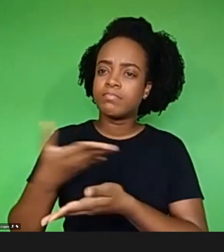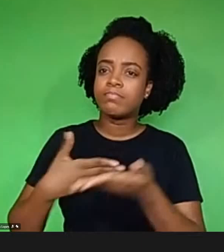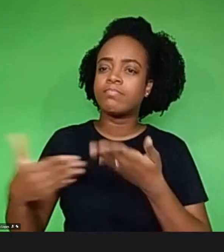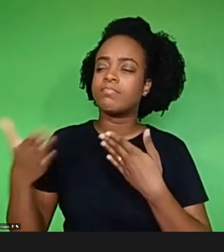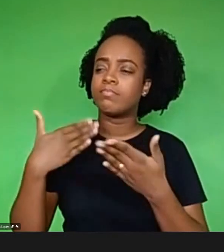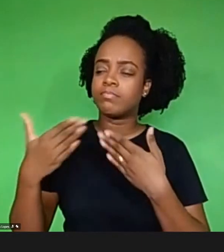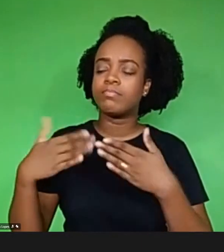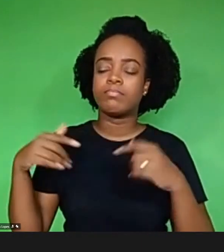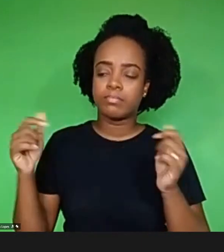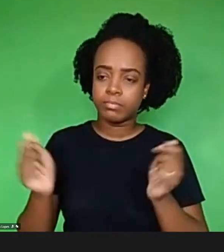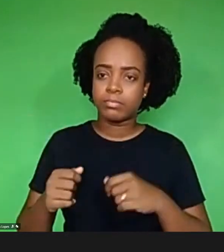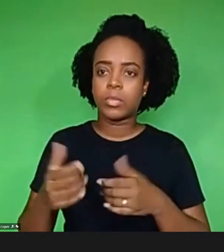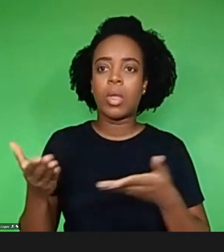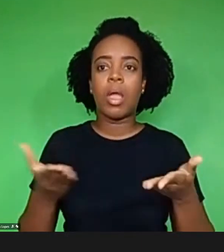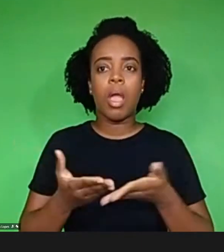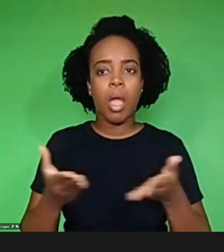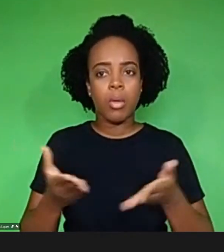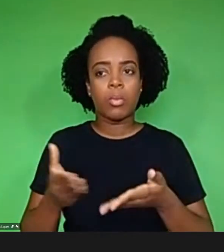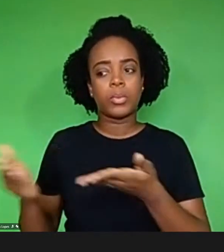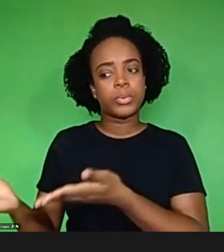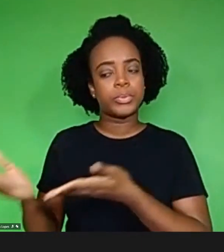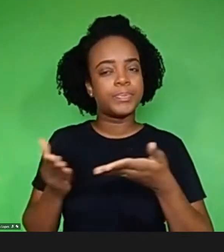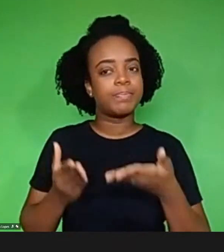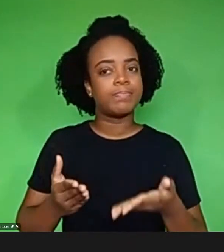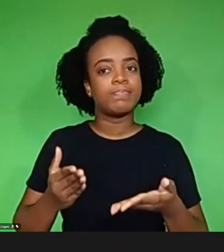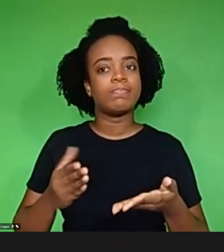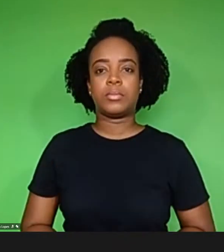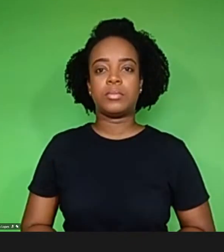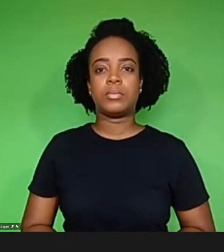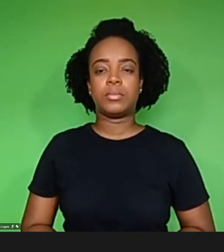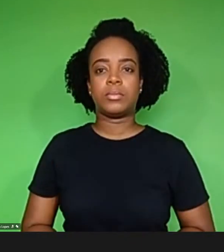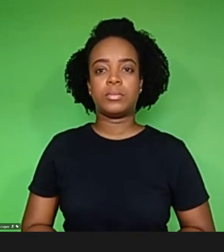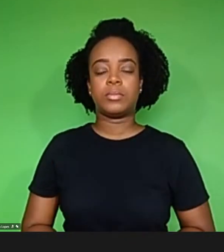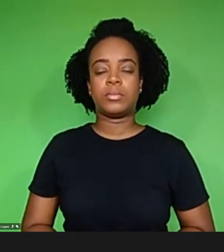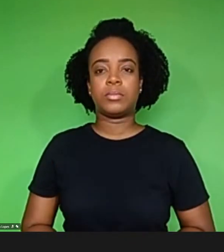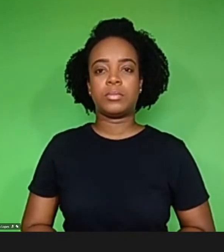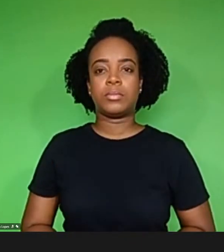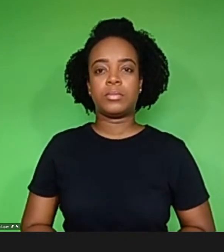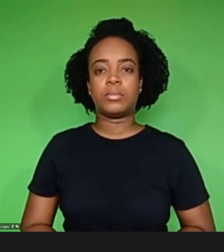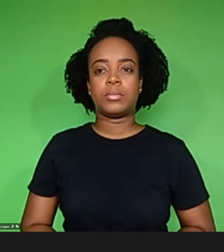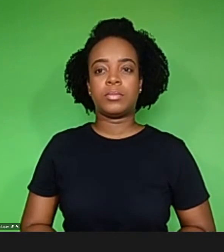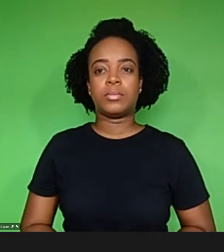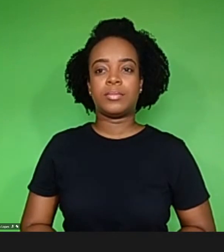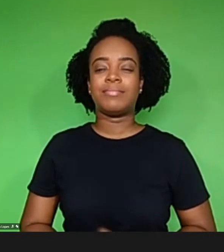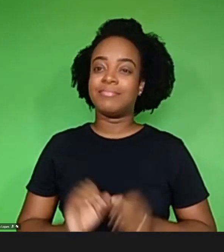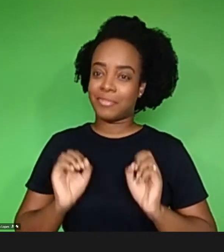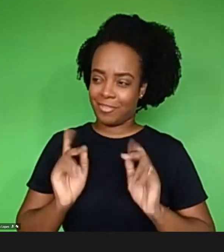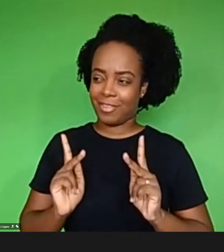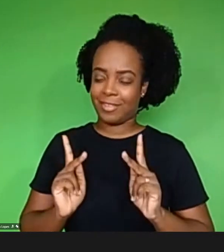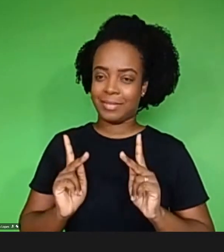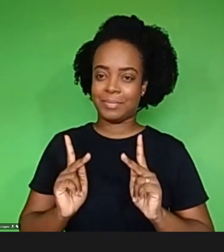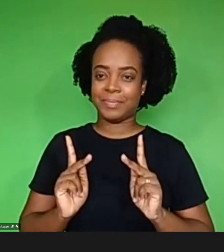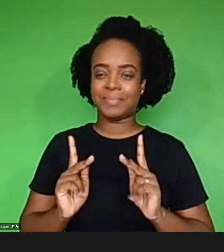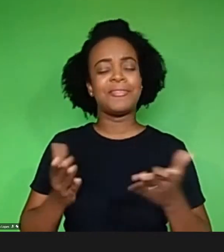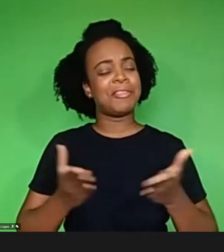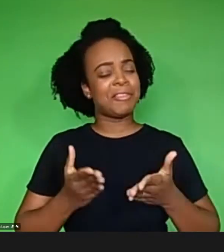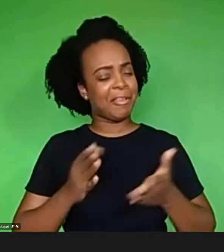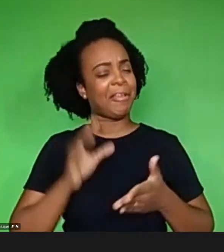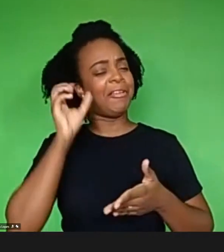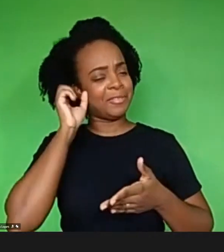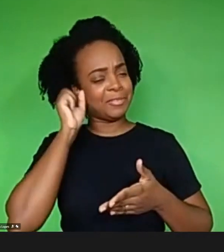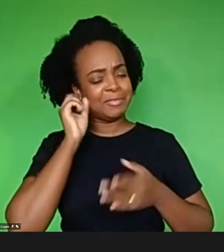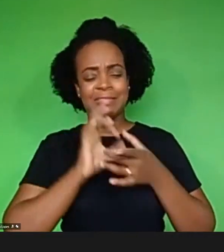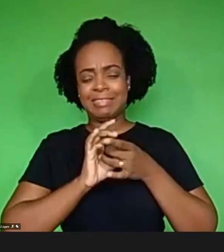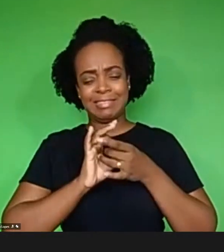para a professora Ozenice. Professora, fique à vontade. Professora. Pronto, estamos lhe ouvindo, pode falar.